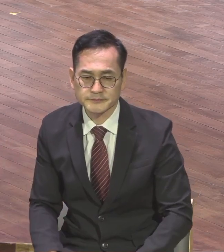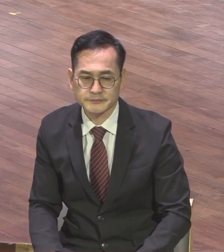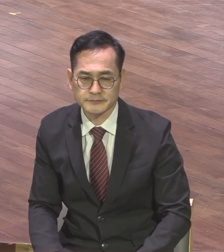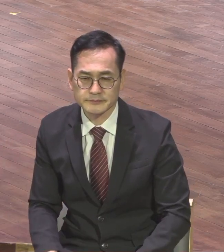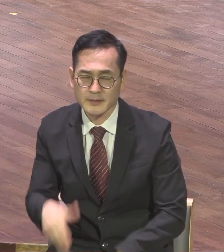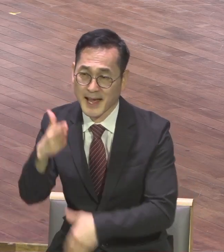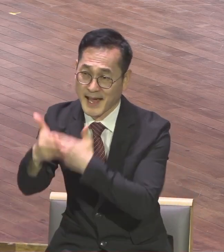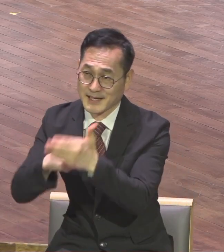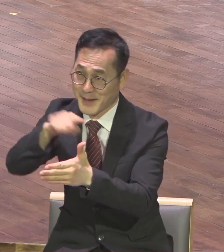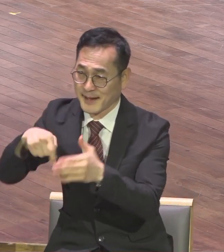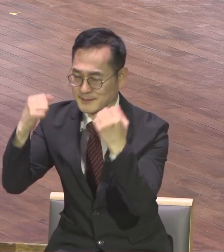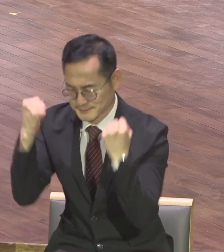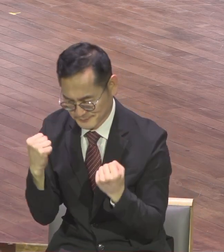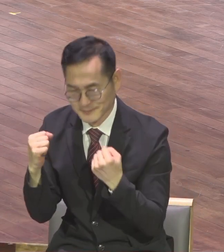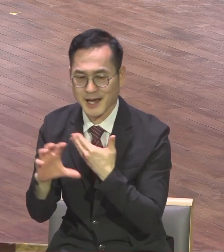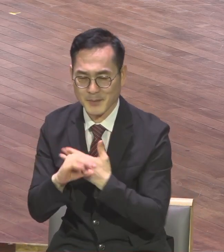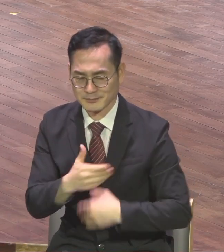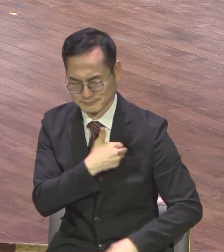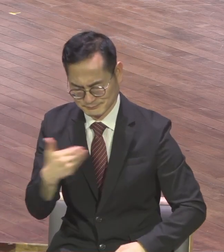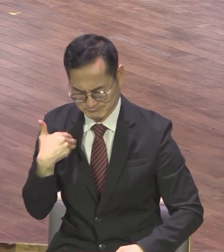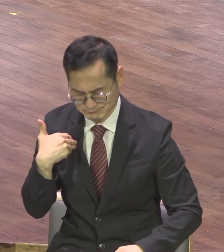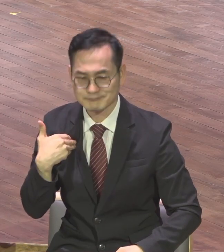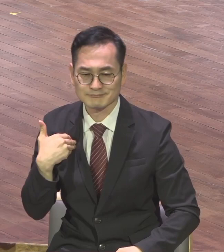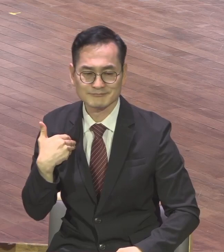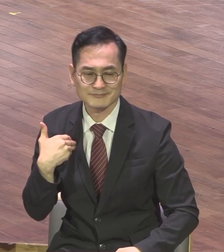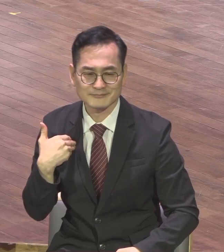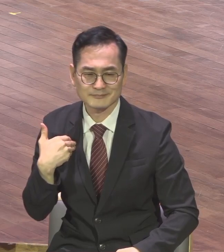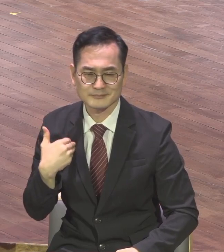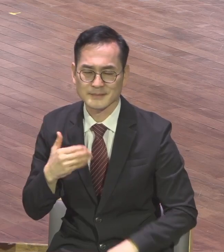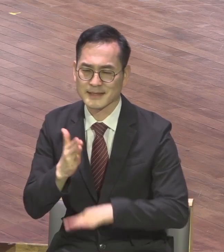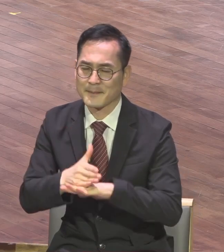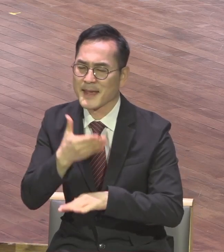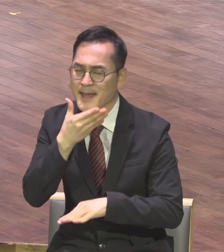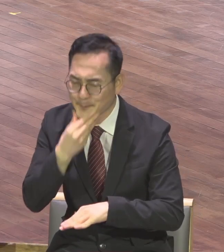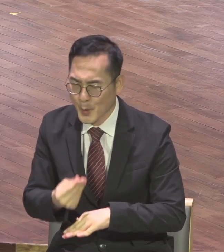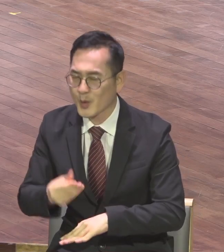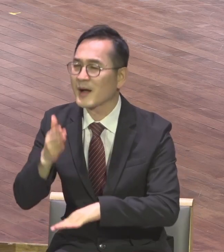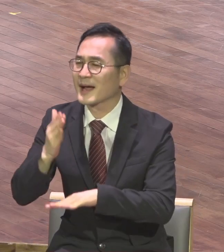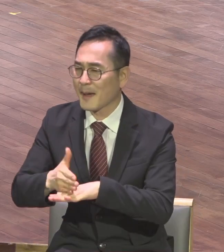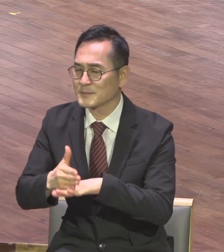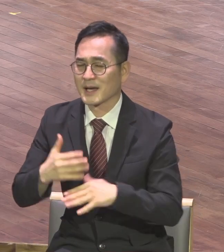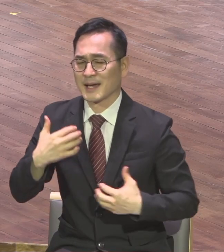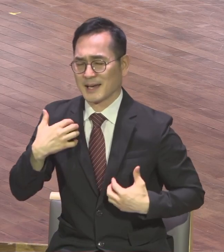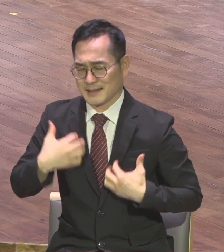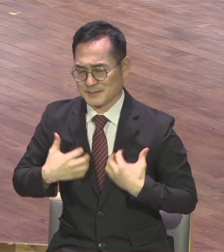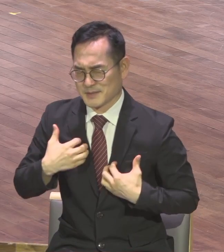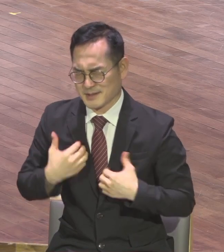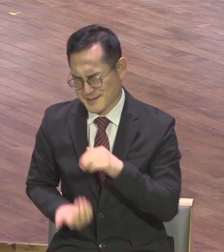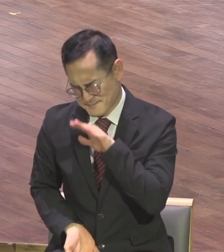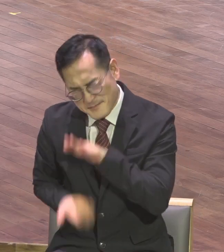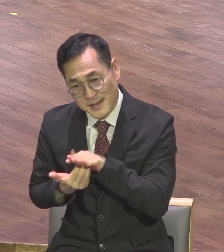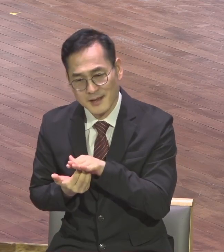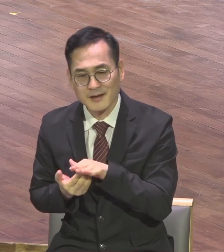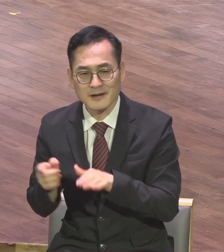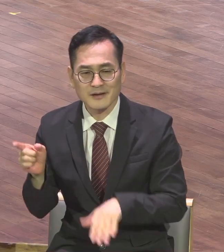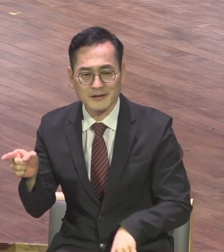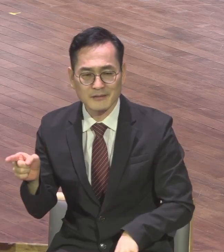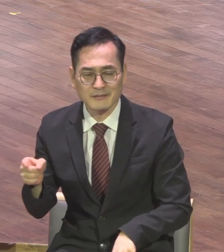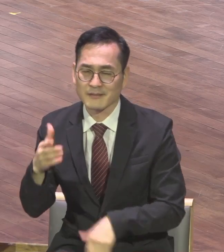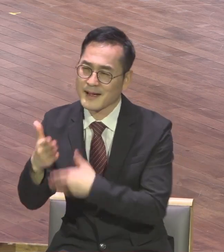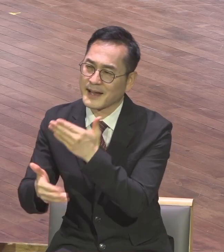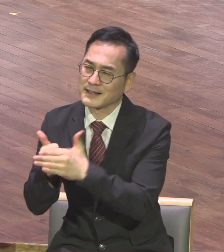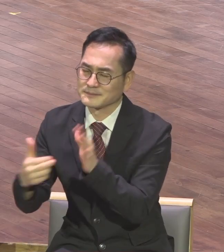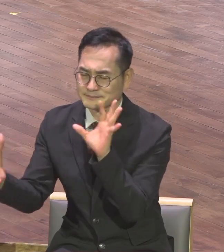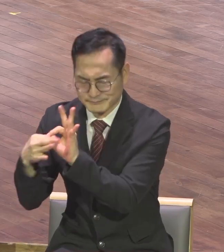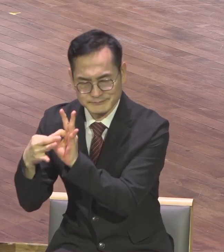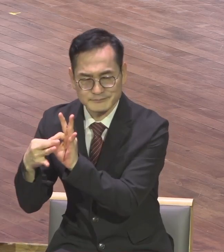하나님 안에서만 가능합니다. 참 행복, 참 감사, 참 기쁨, 참 이 누림,